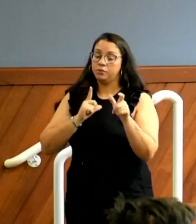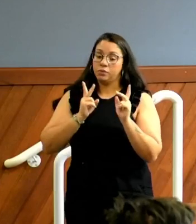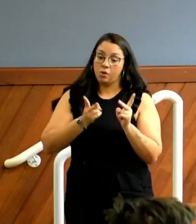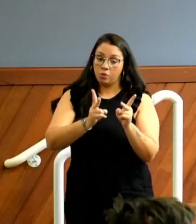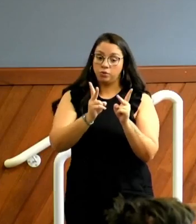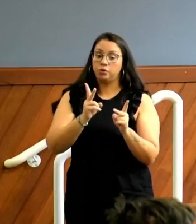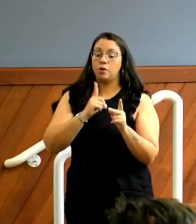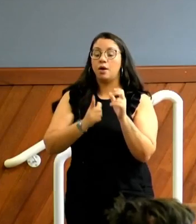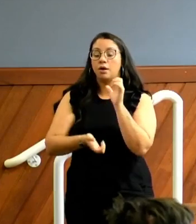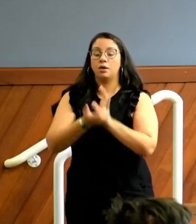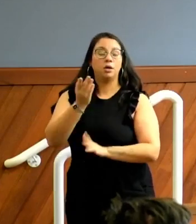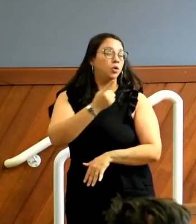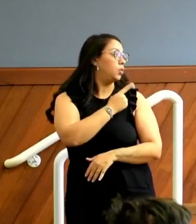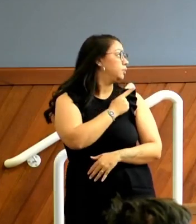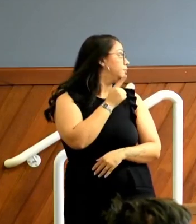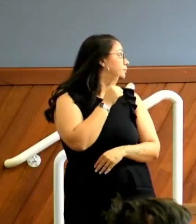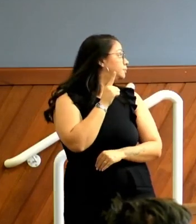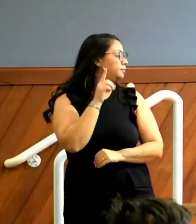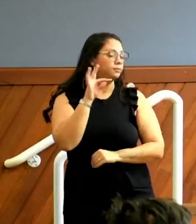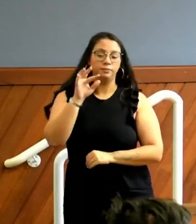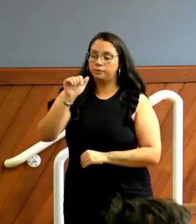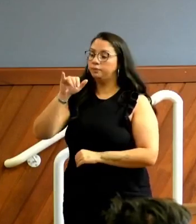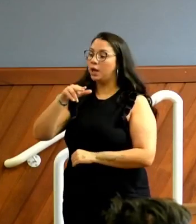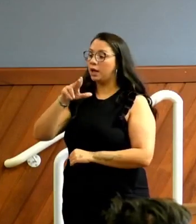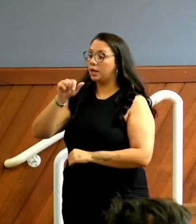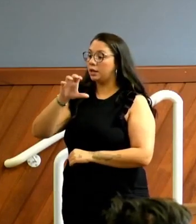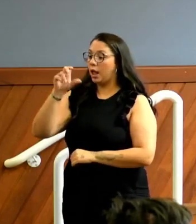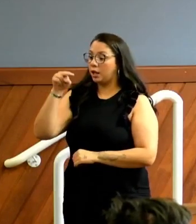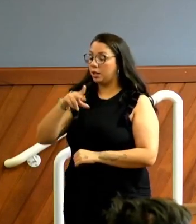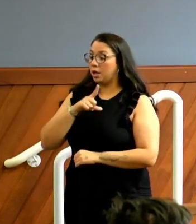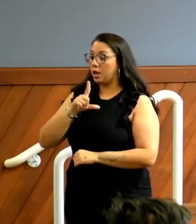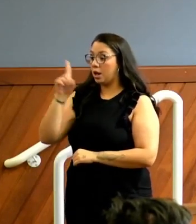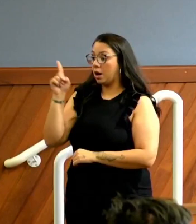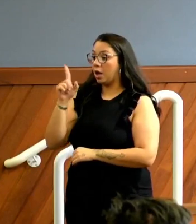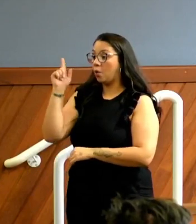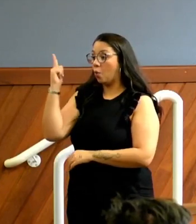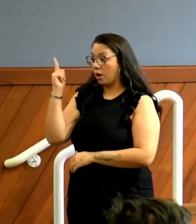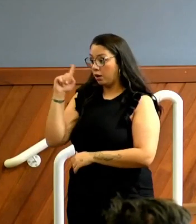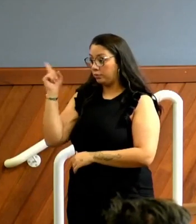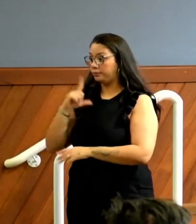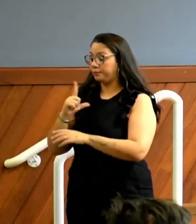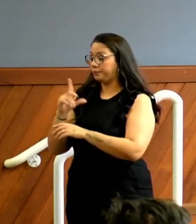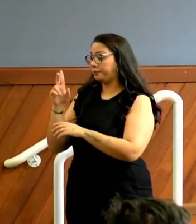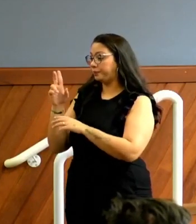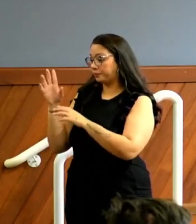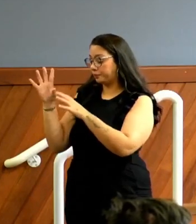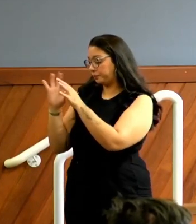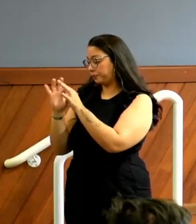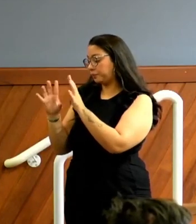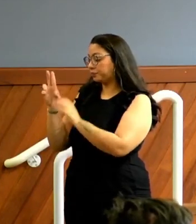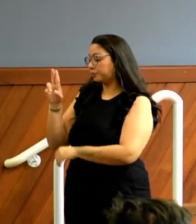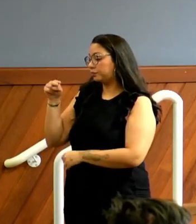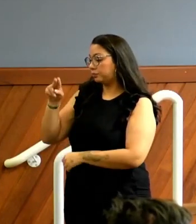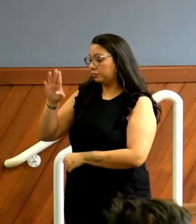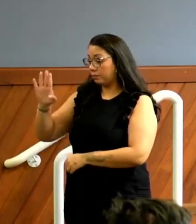O Tainacan nasceu na Federal de Goiás, hoje ele está sediado com o professor Dalton lá na UNB, e o Atom